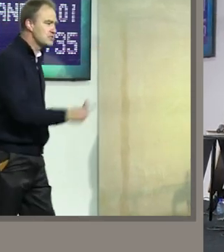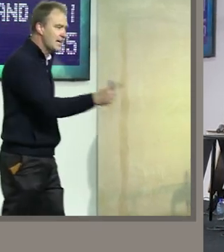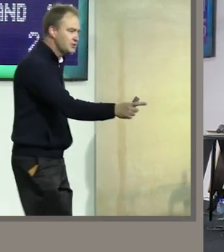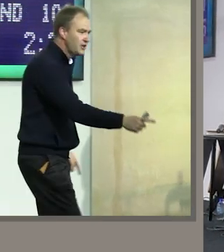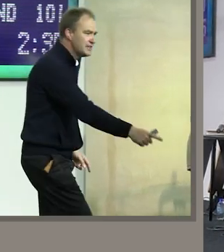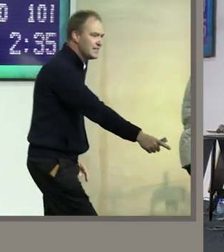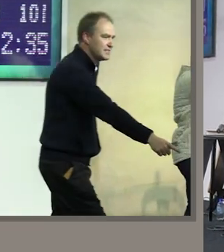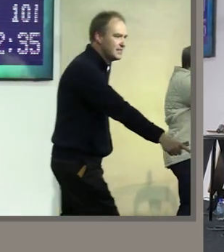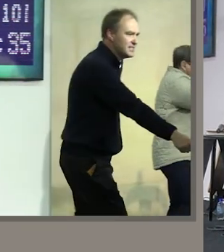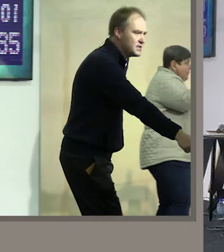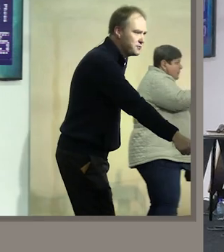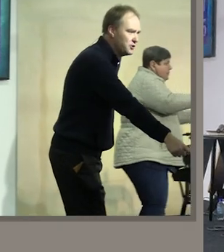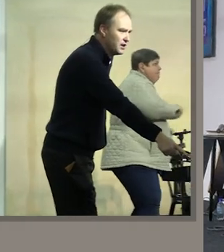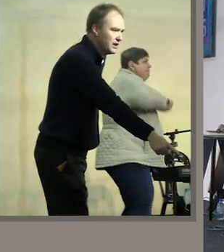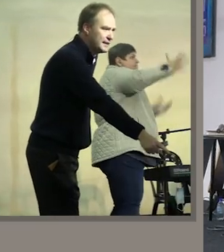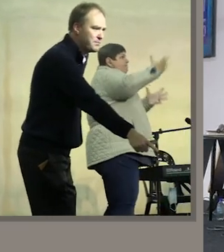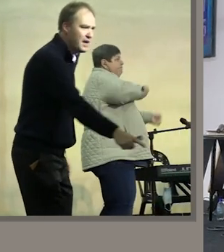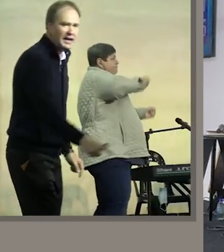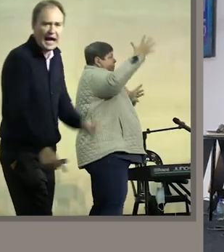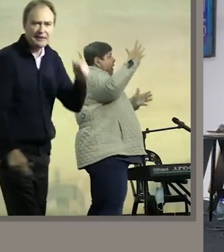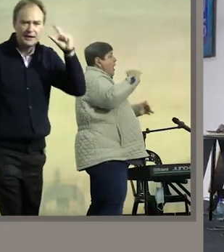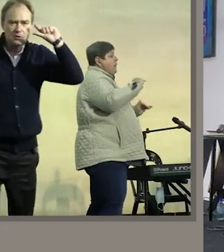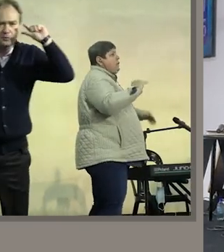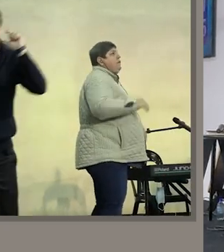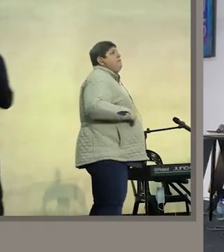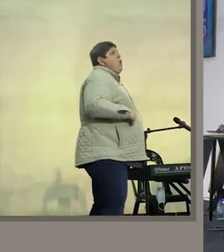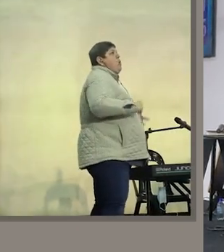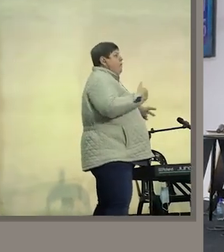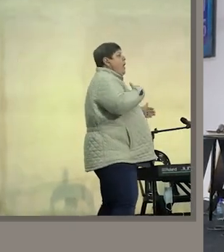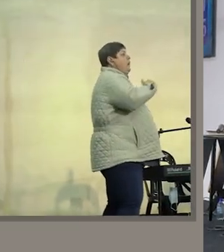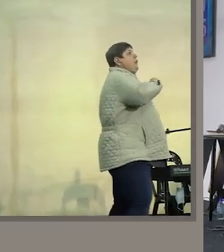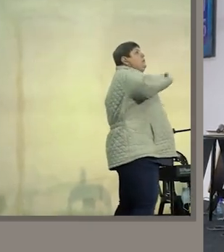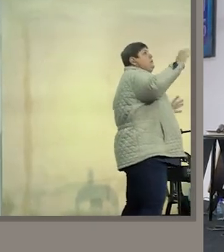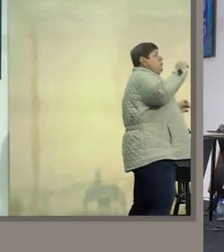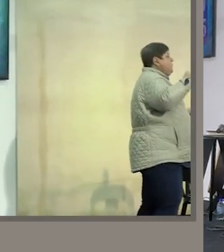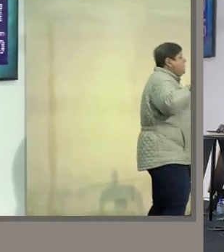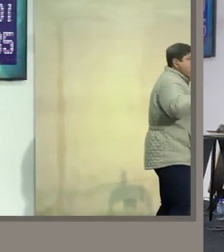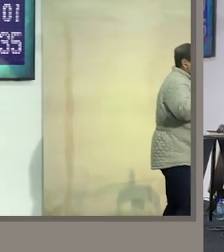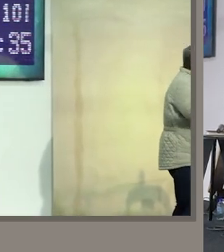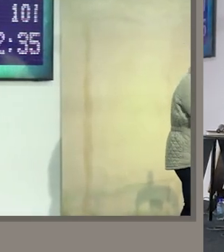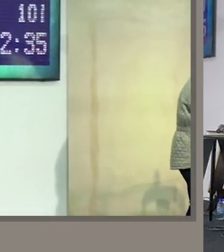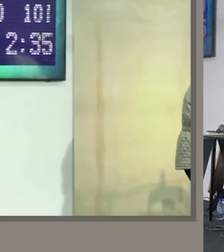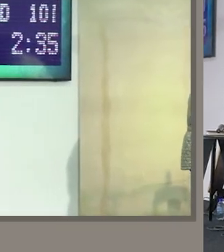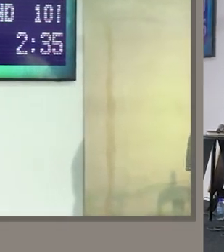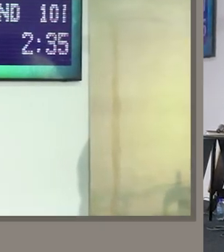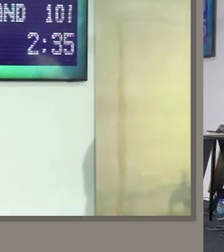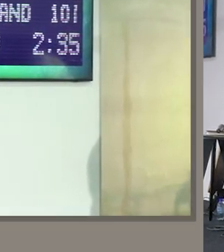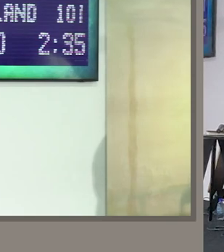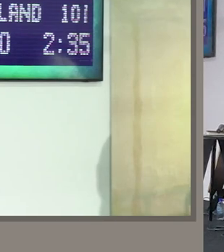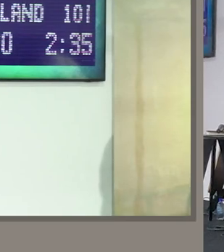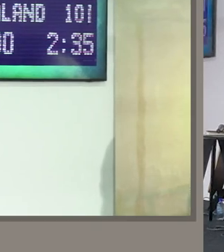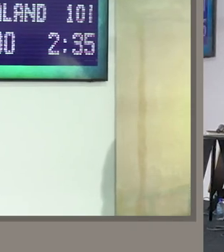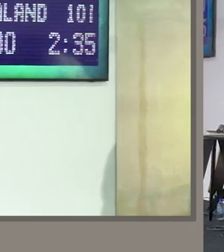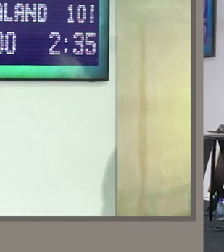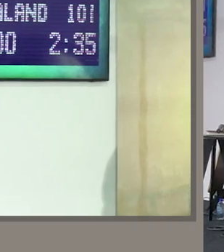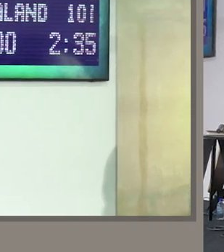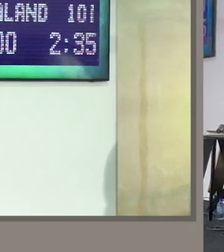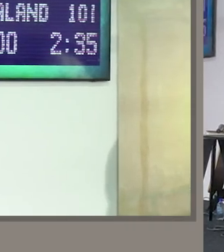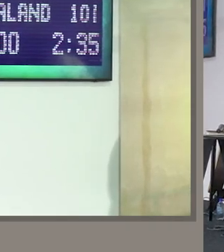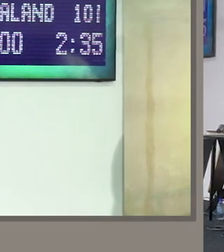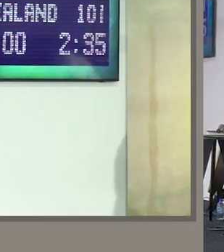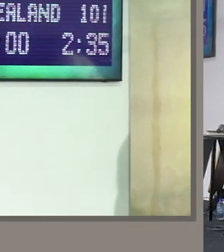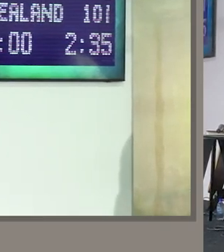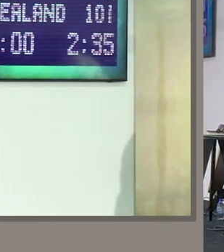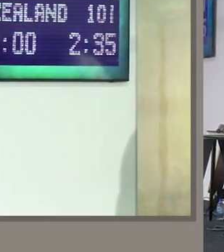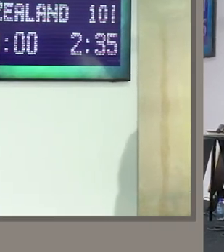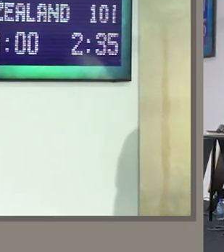En ons laat toe dat hulle as kinders eers verlore gaan. En ek wil hê ons moet ons koppe swaai om te sê nee, ons moet hulle wen terwyl hulle klein is. Ons moet die